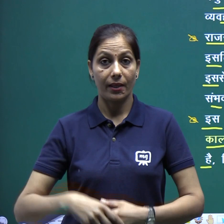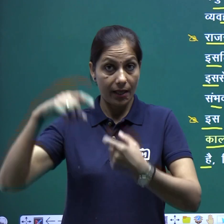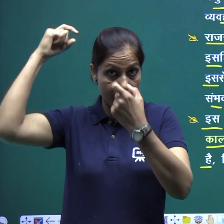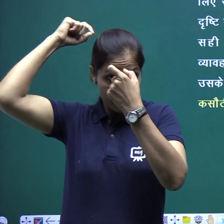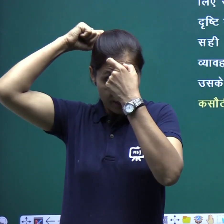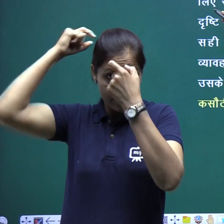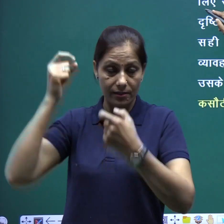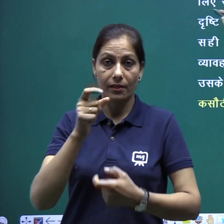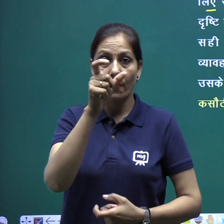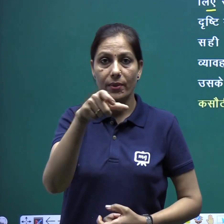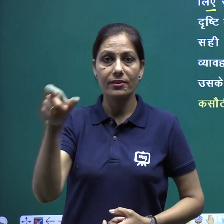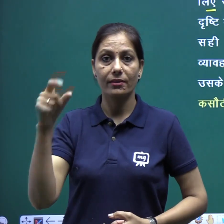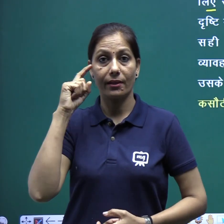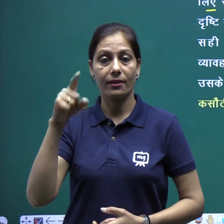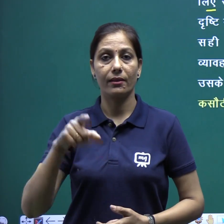राजनीतिज्ञ के लिए